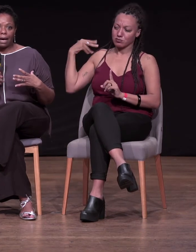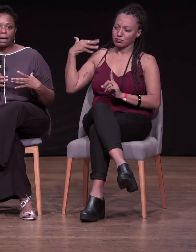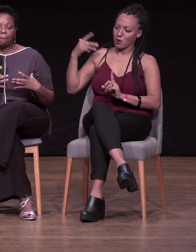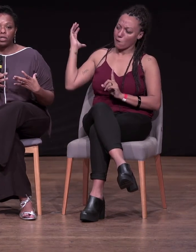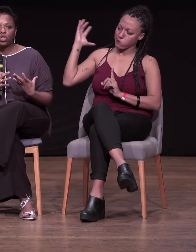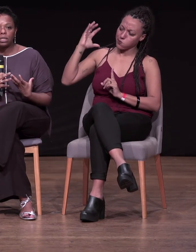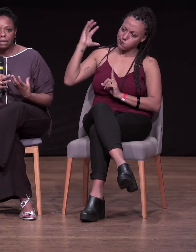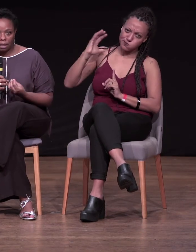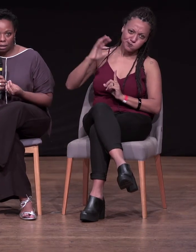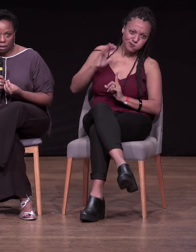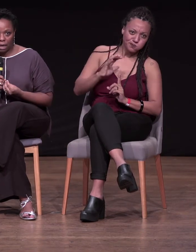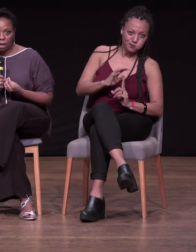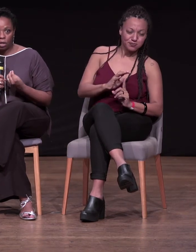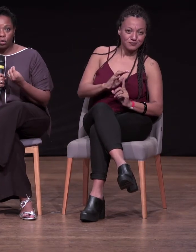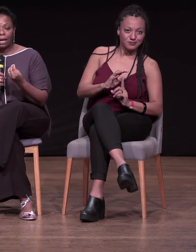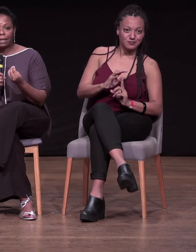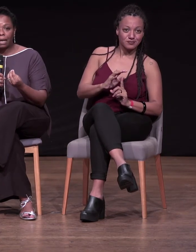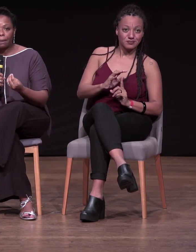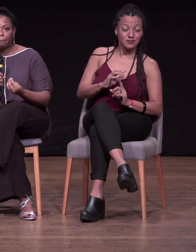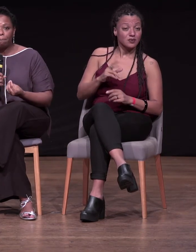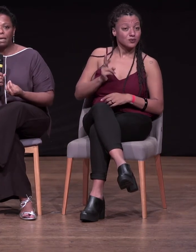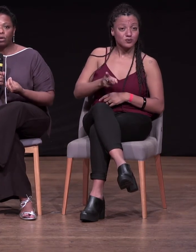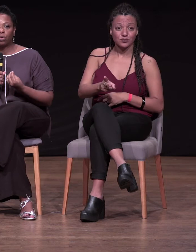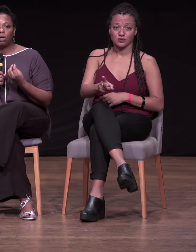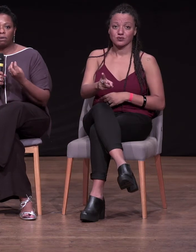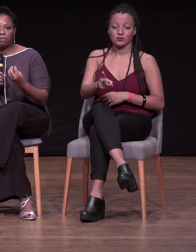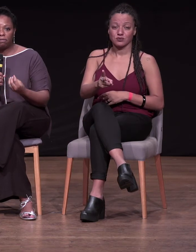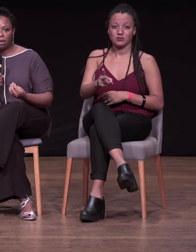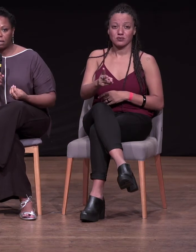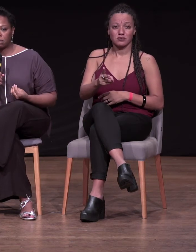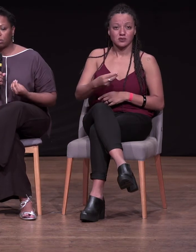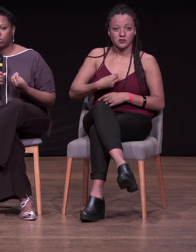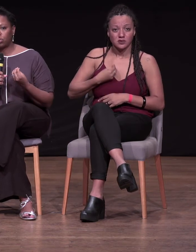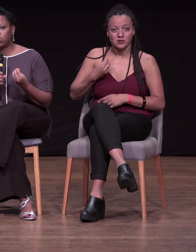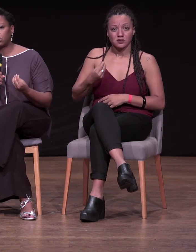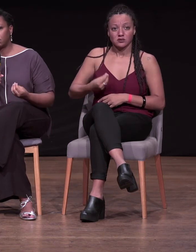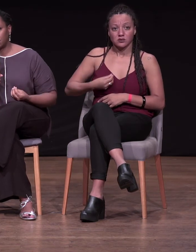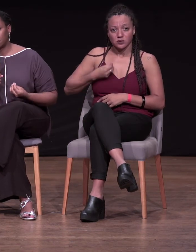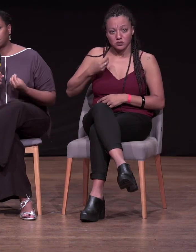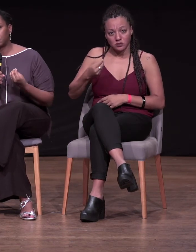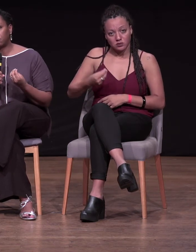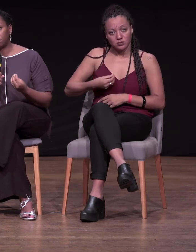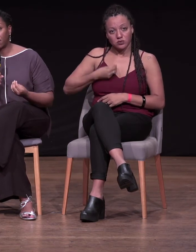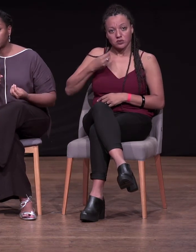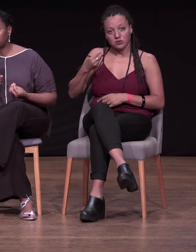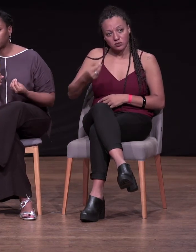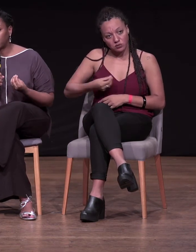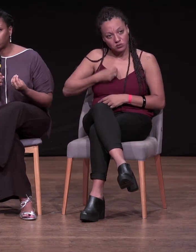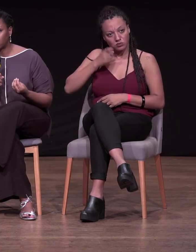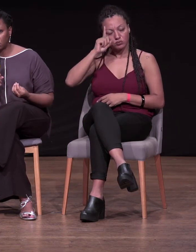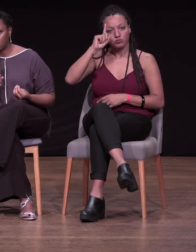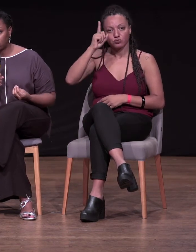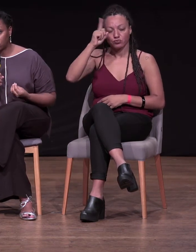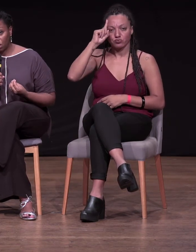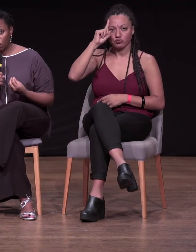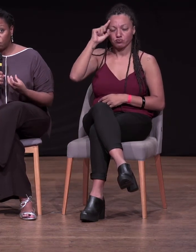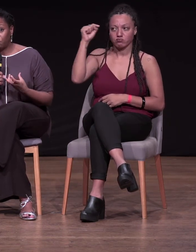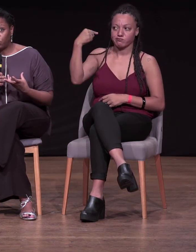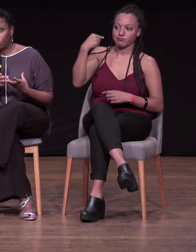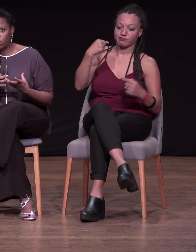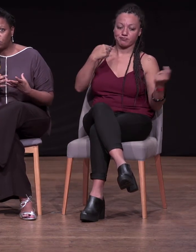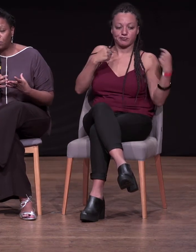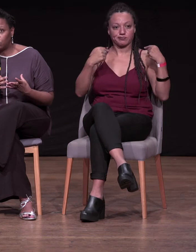história, que é repetida, né, naquela microvivência cotidiana em que se manifestam os preconceitos